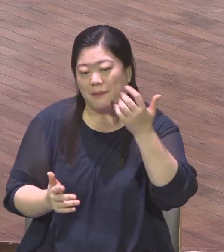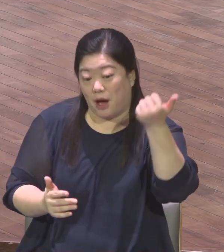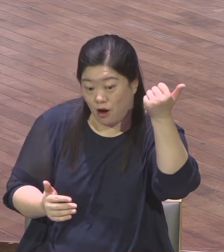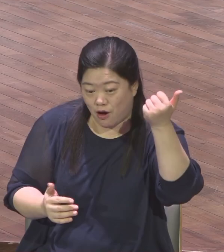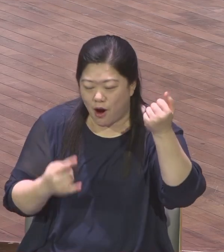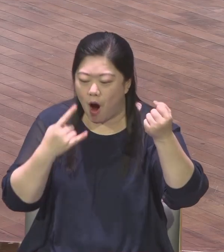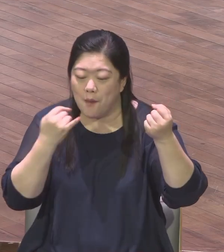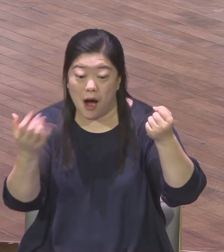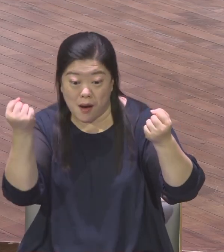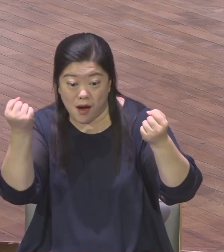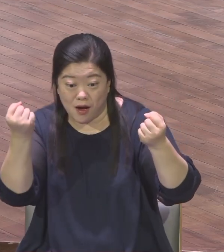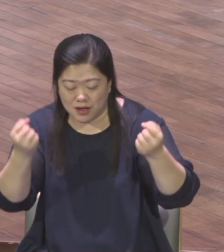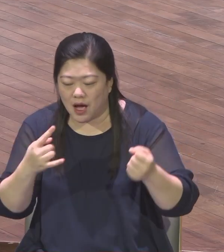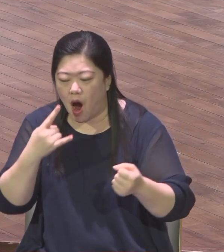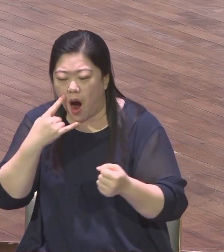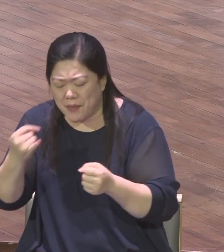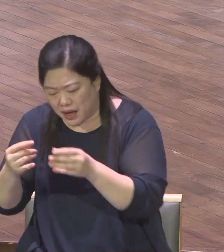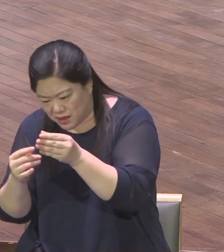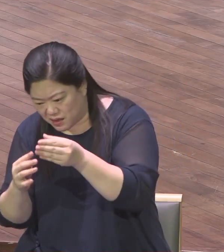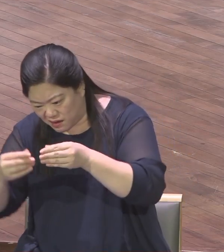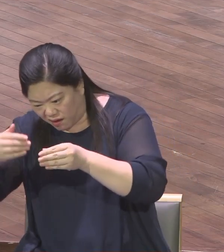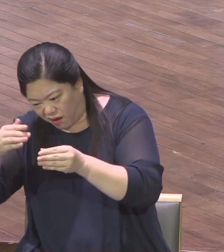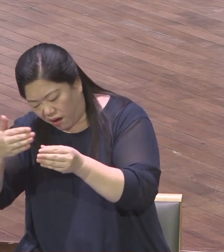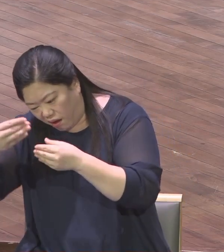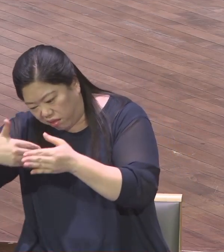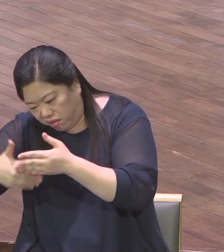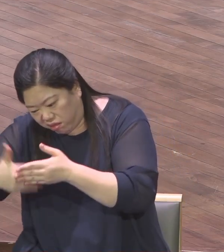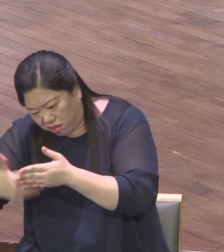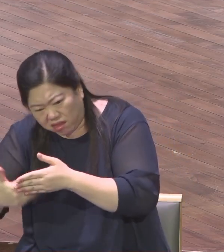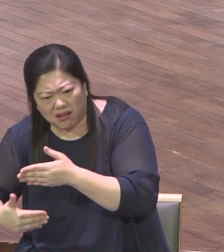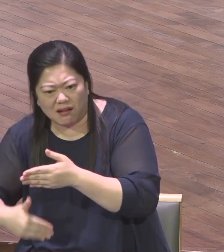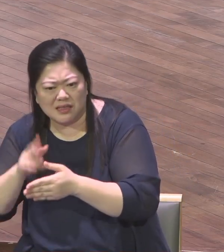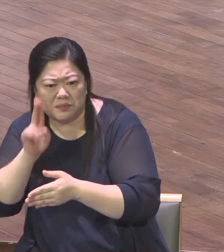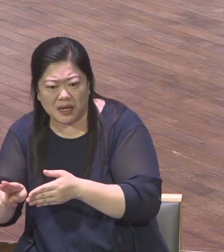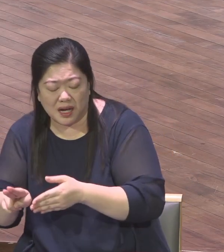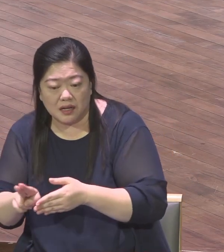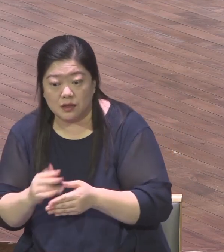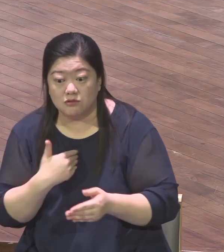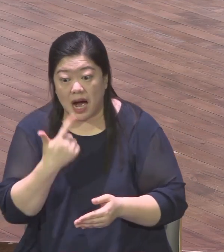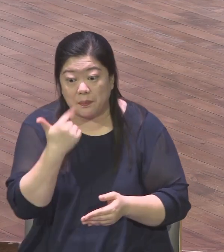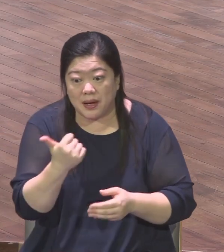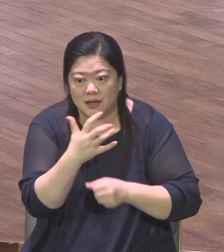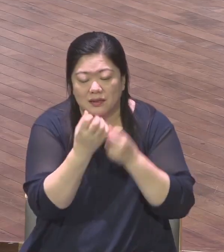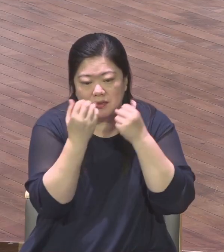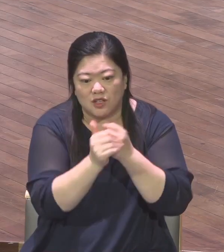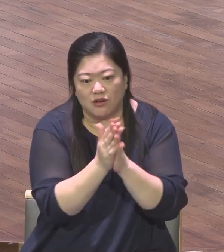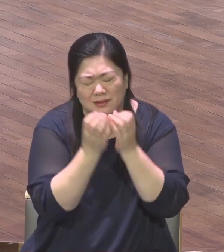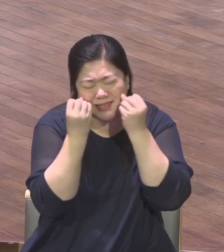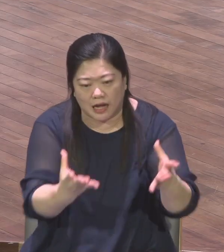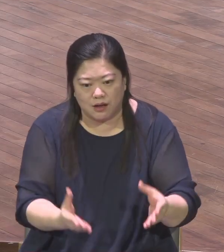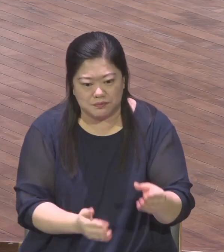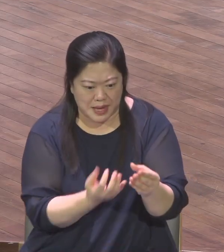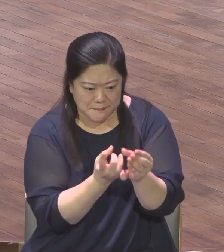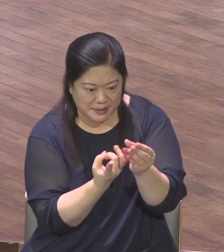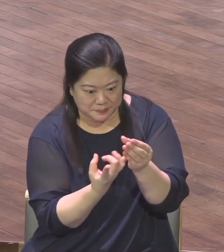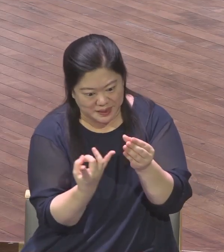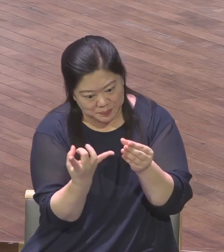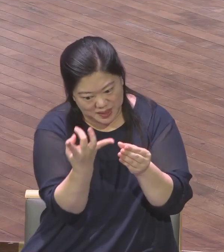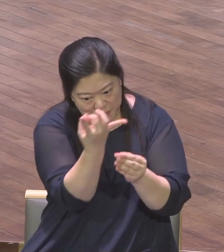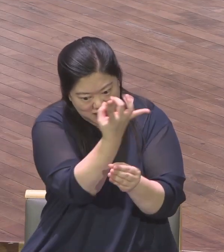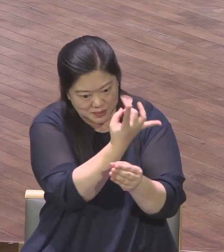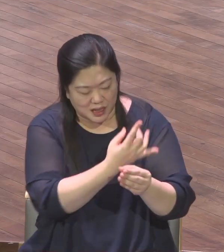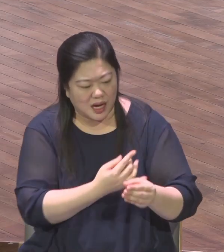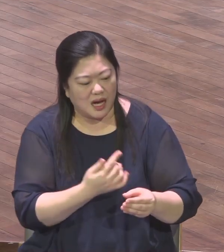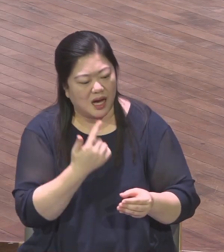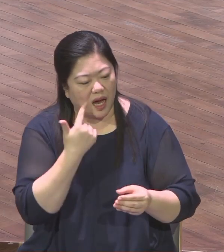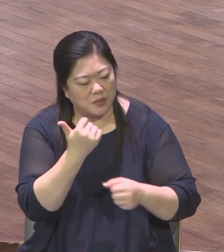때 내 품에 아버지 천국 가시는데 아버지 먼저 가세요 따라갈게요 하니까 그래 내가 먼저 갈게 그러면서 성경책 내